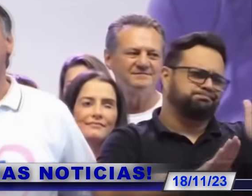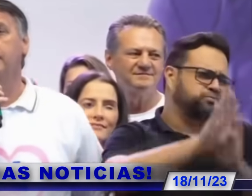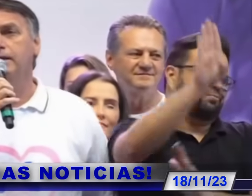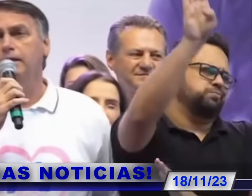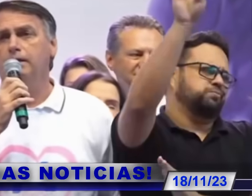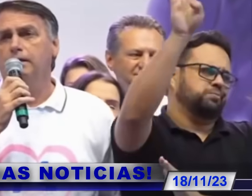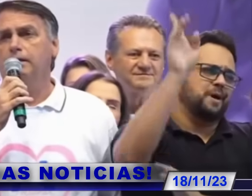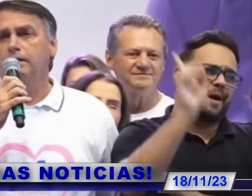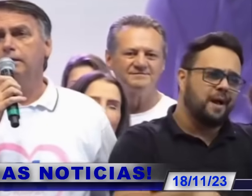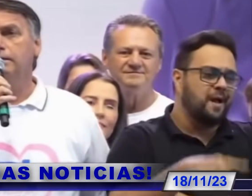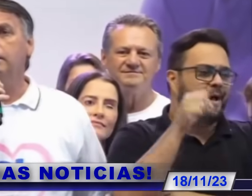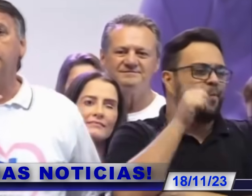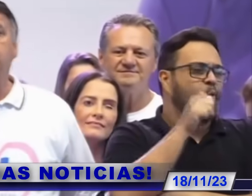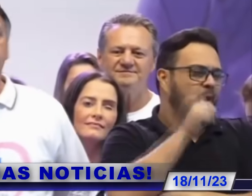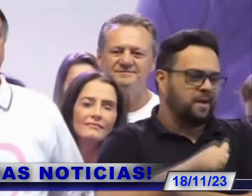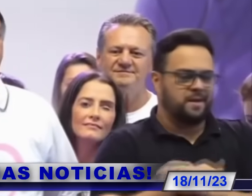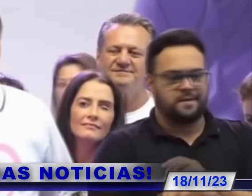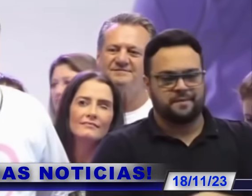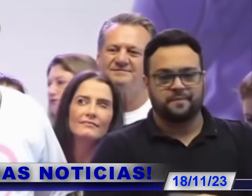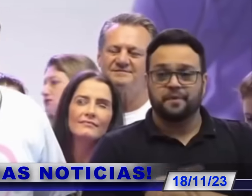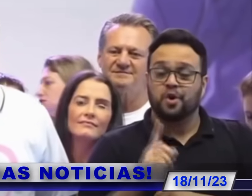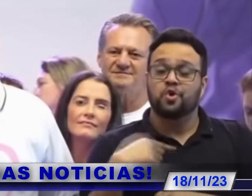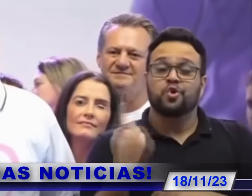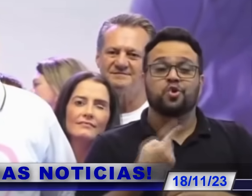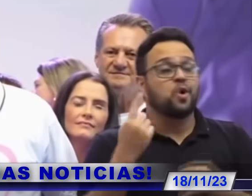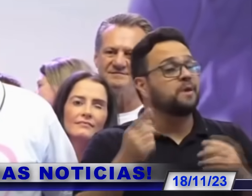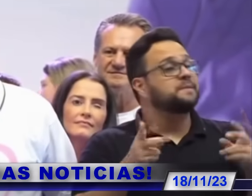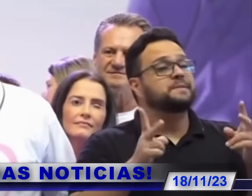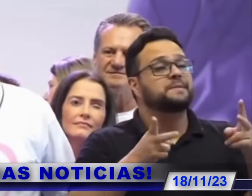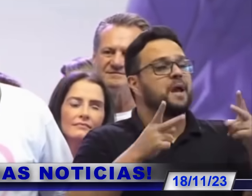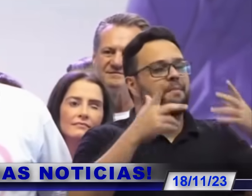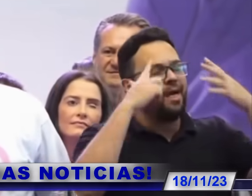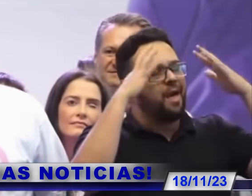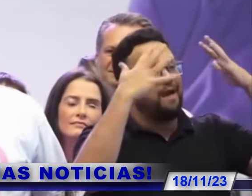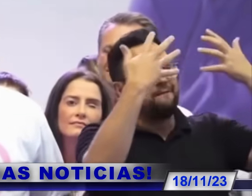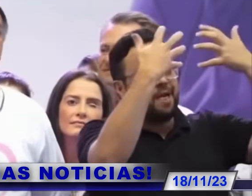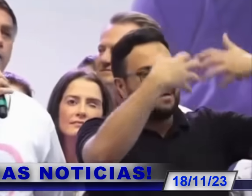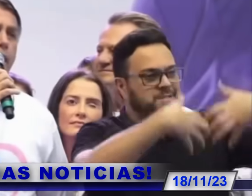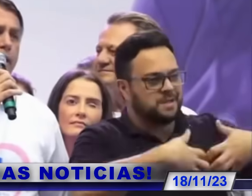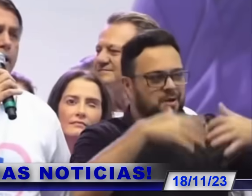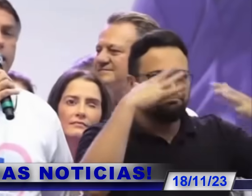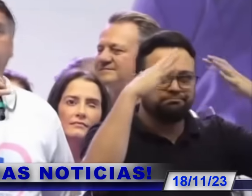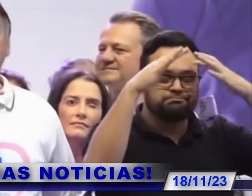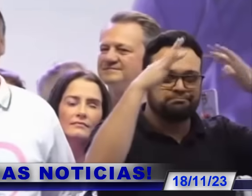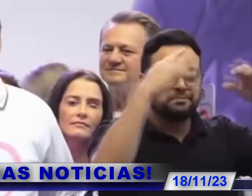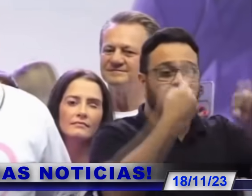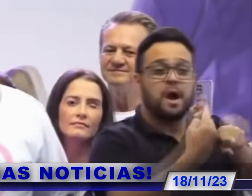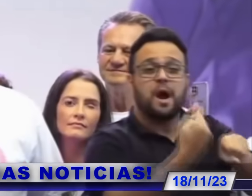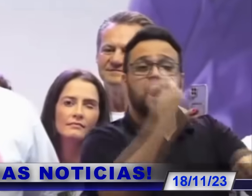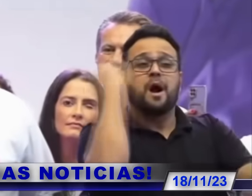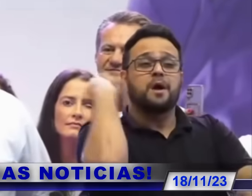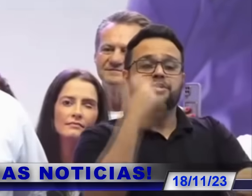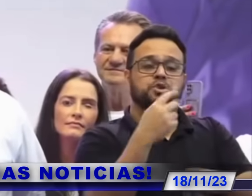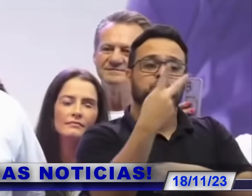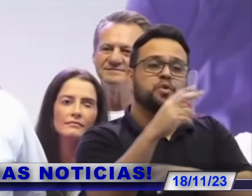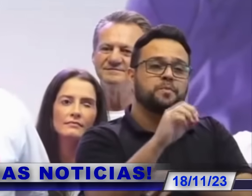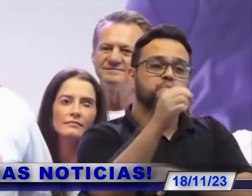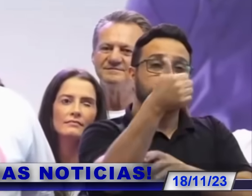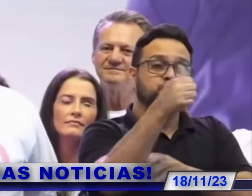momento. Nós temos sempre que fazer uma reflexão. O que o Brasil era antes de